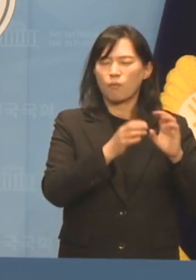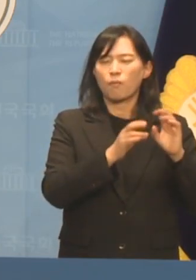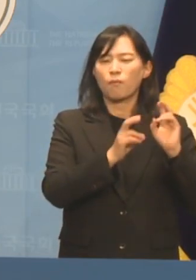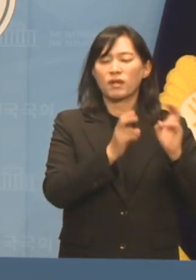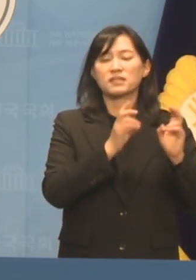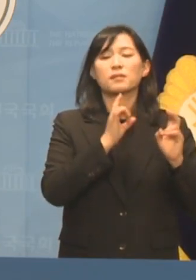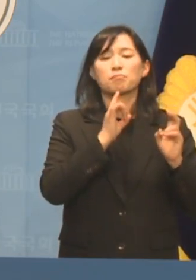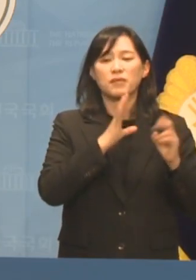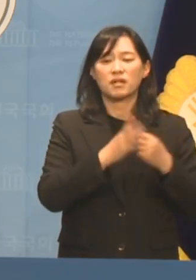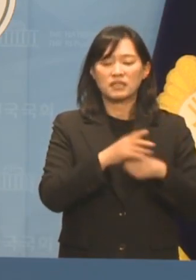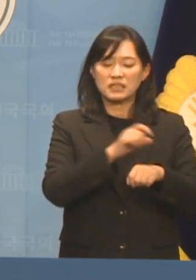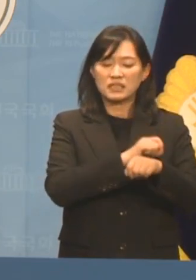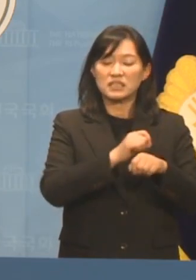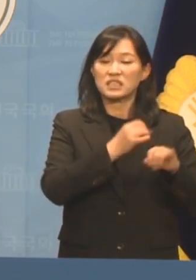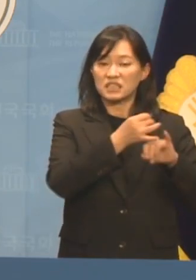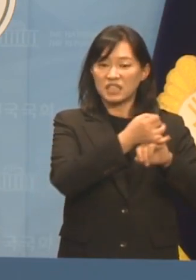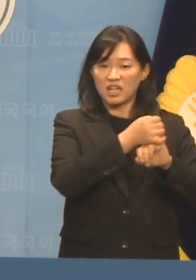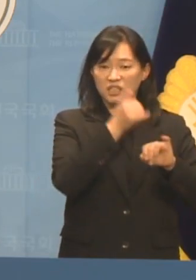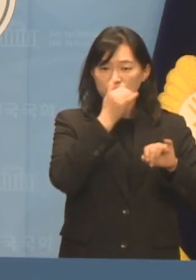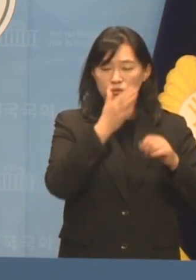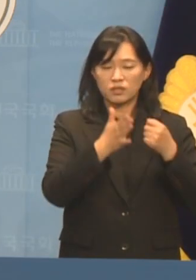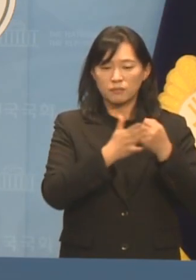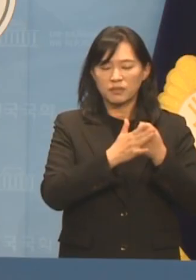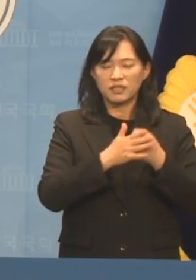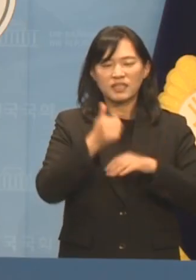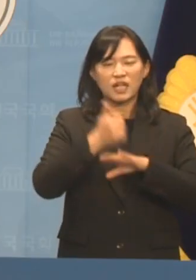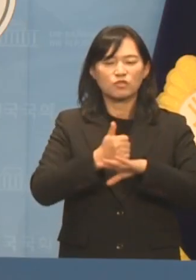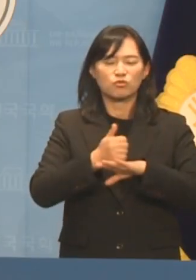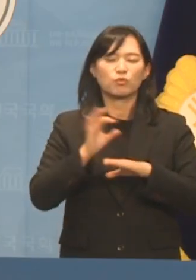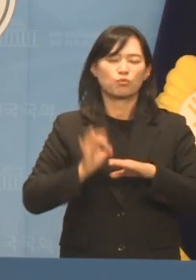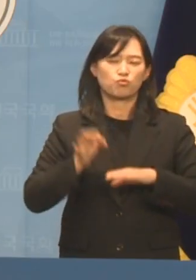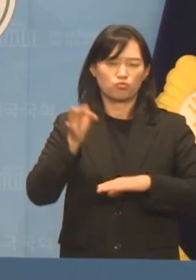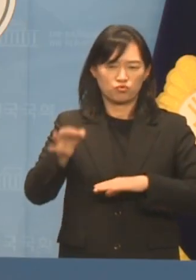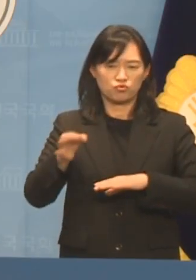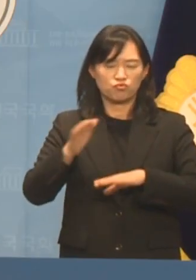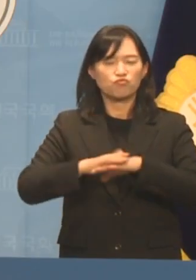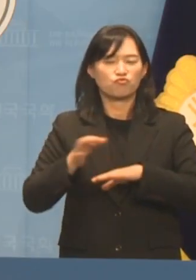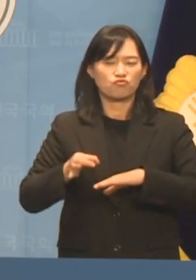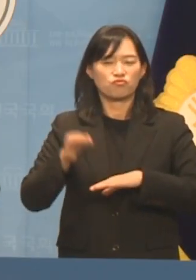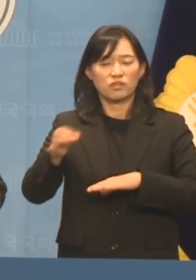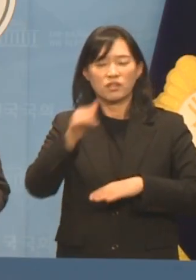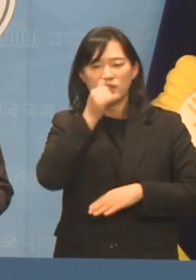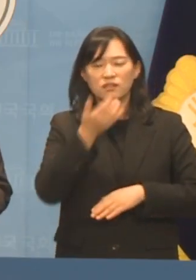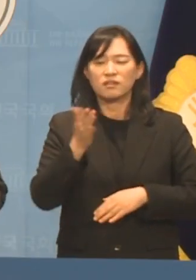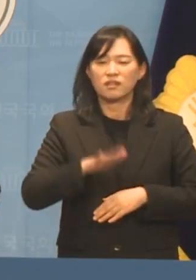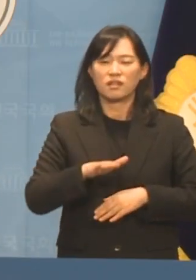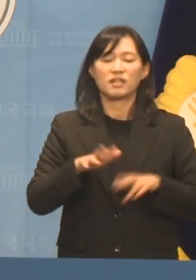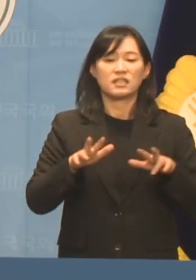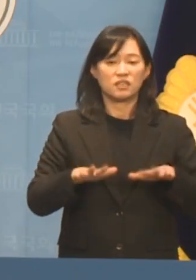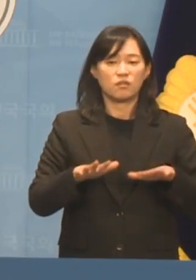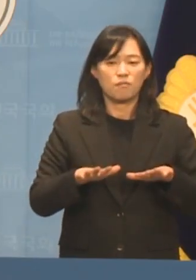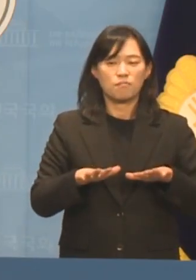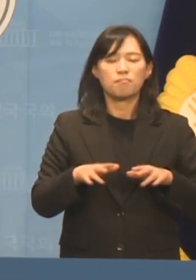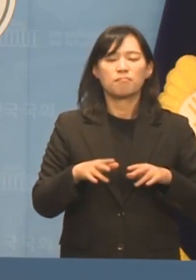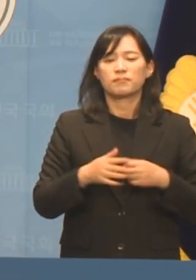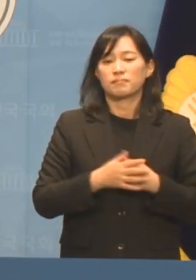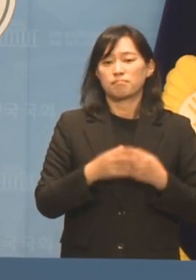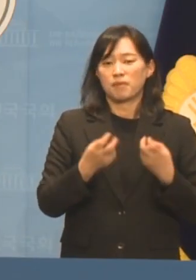이런 특약을 통해서 후정산 방식으로 수수료를 입금하고 있는데, 이 방식을 현재 요구하고 있는